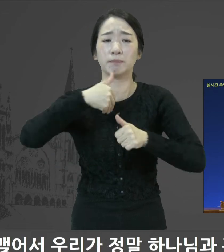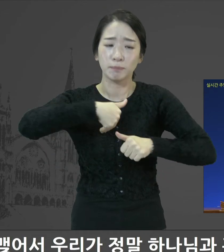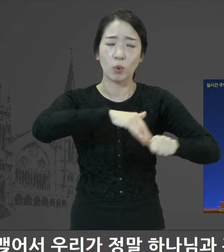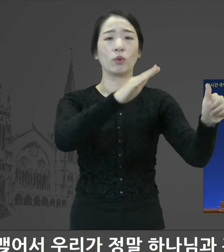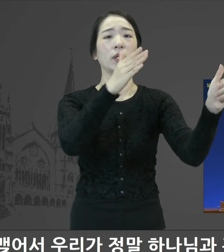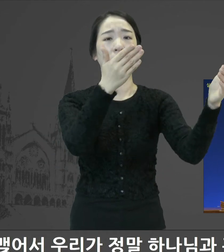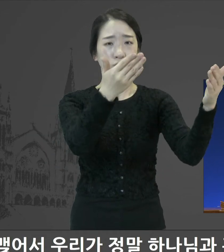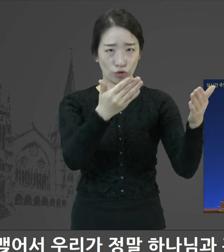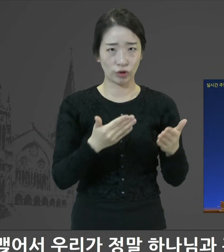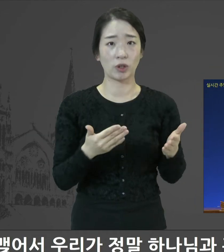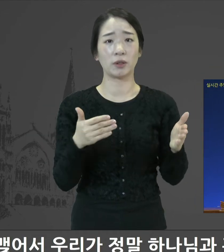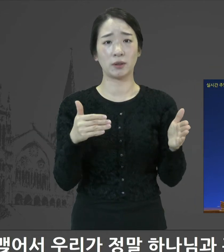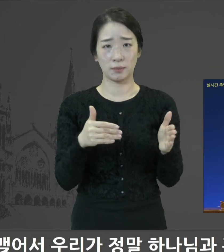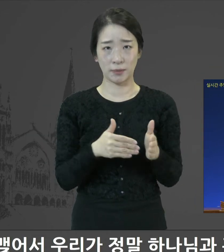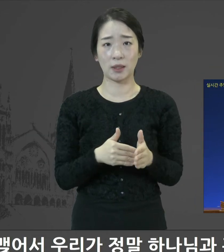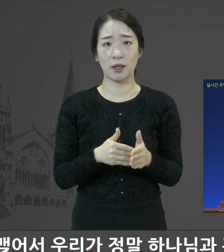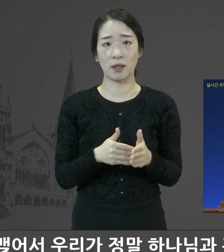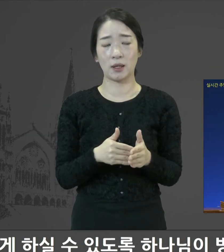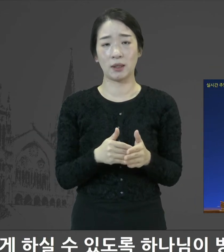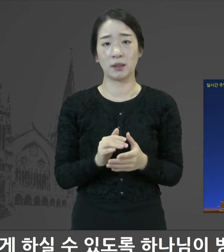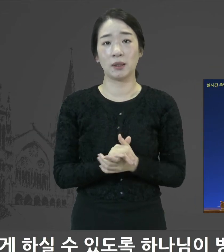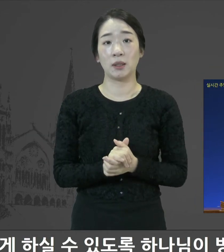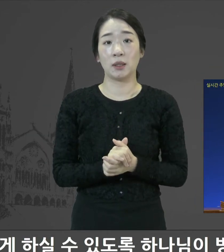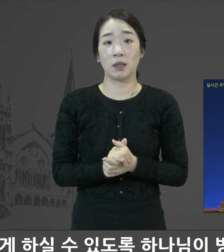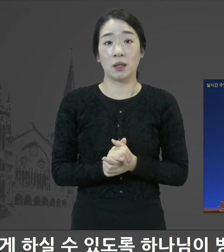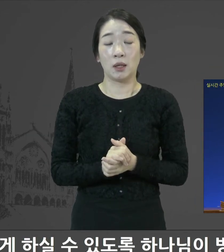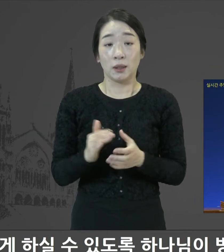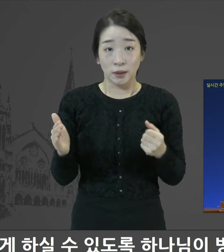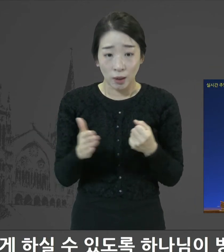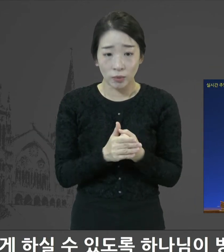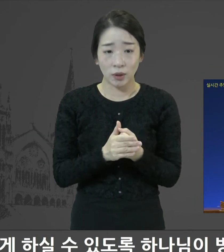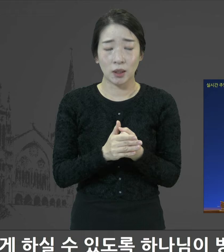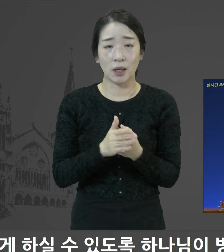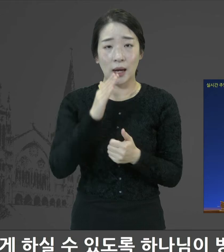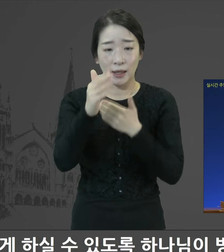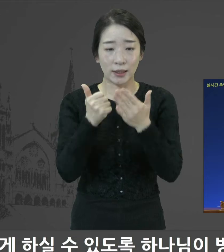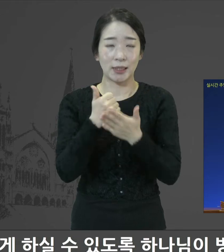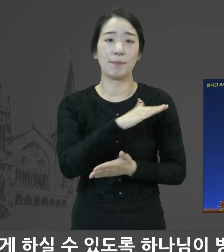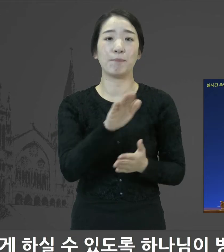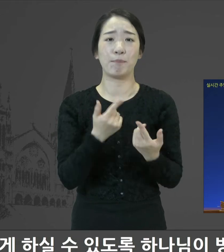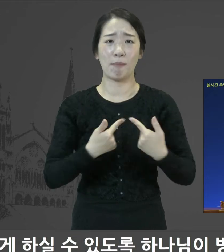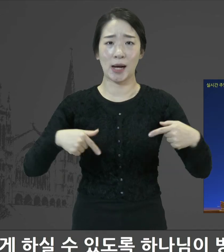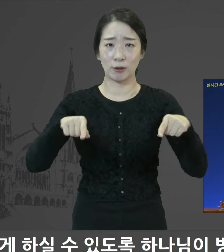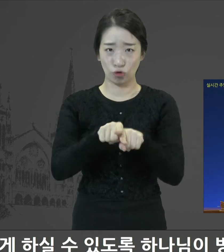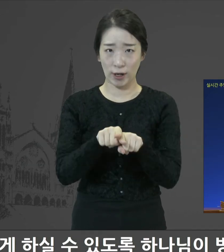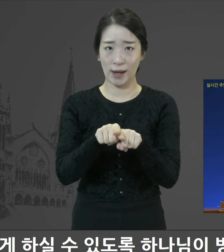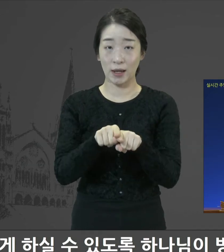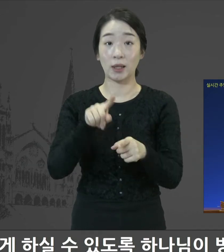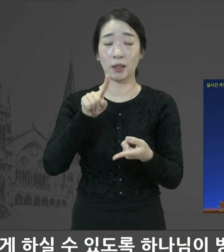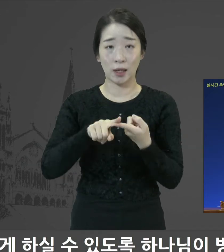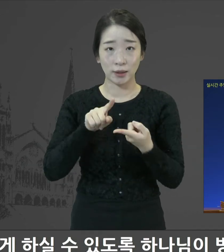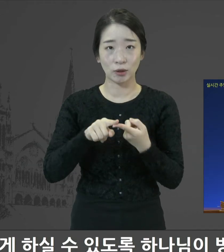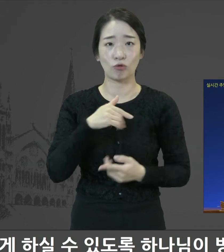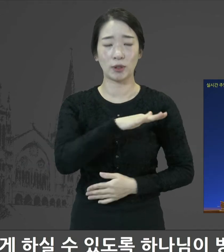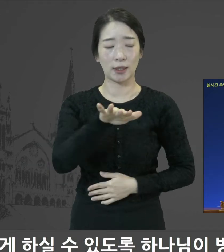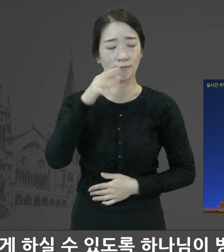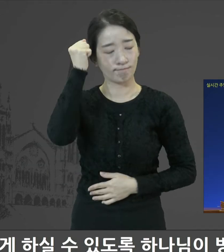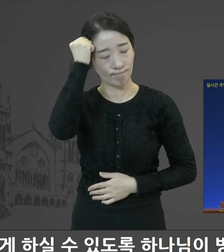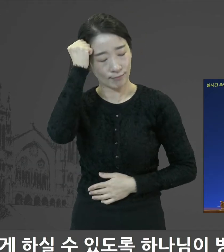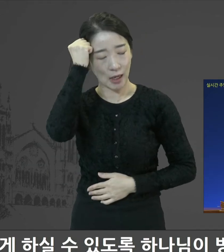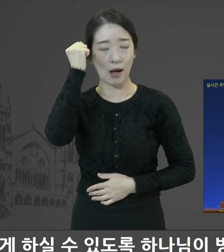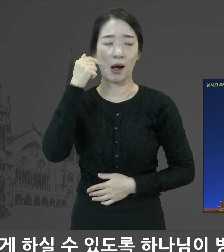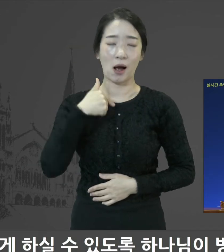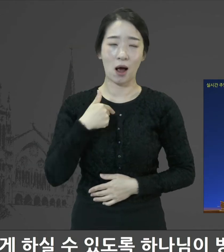바랍니다. 그래서 우리는 임마누엘의 시당을 가질 때 하나님이 우리와 함께 계시구나, 그래서 든든하다